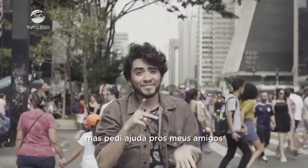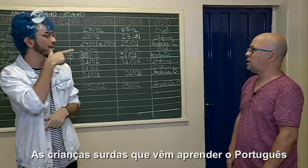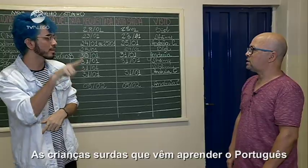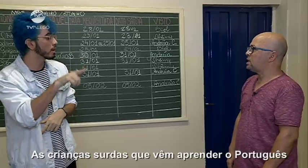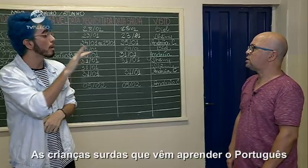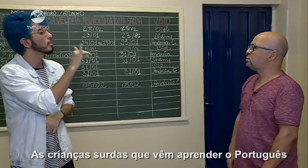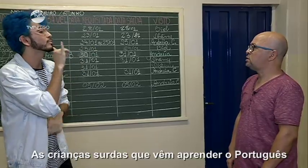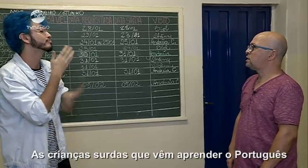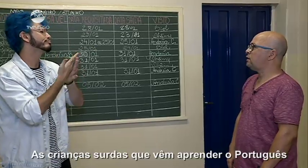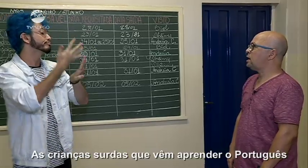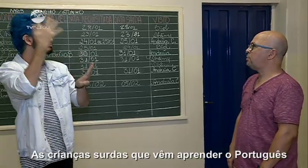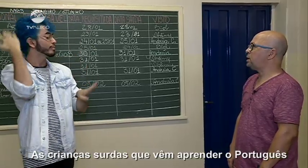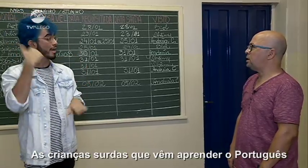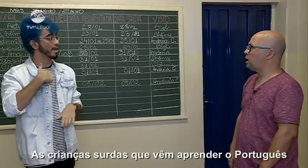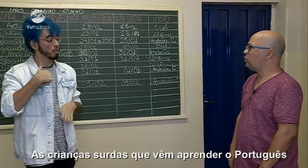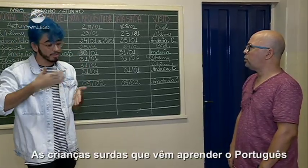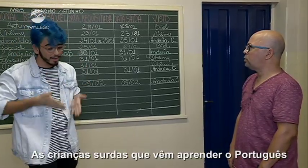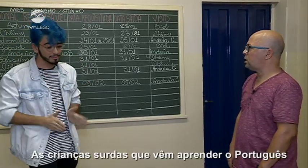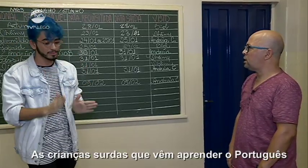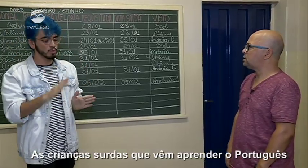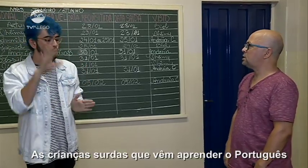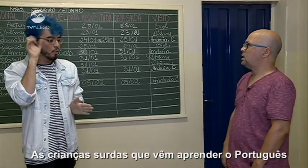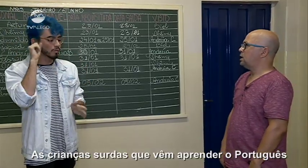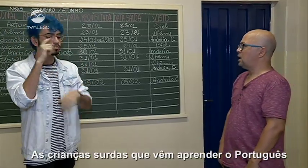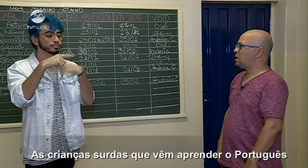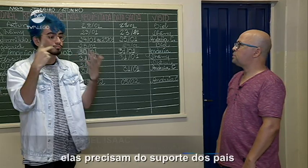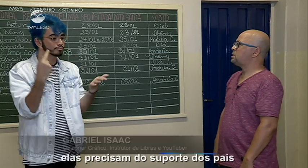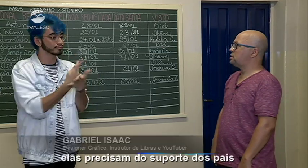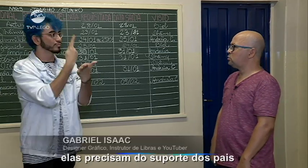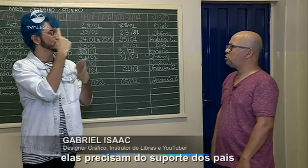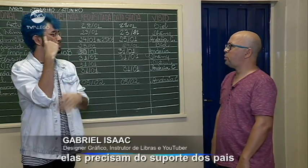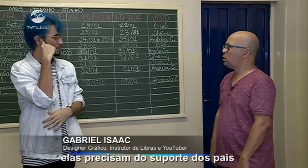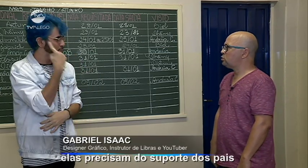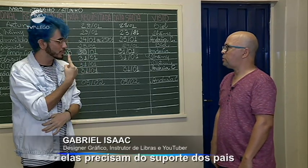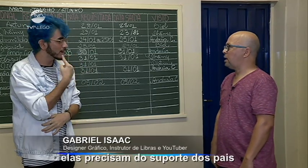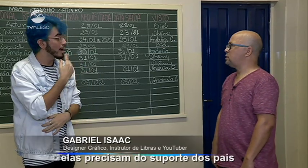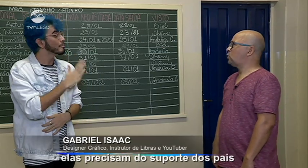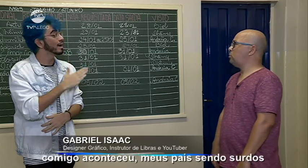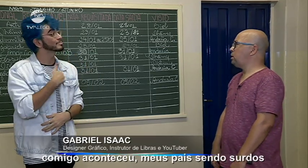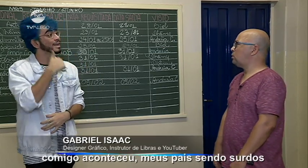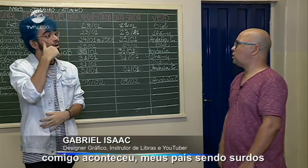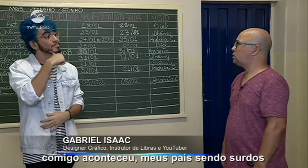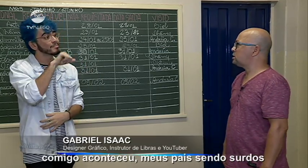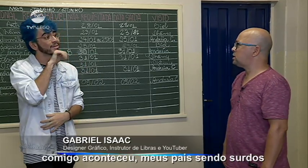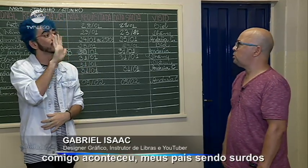As crianças surdas que vêm aprender o português, elas precisam do suporte dos pais. Comigo aconteceu, meus